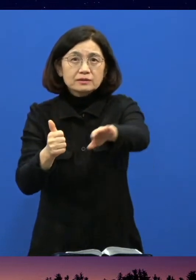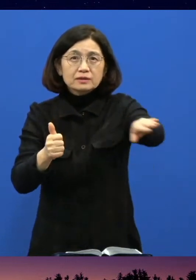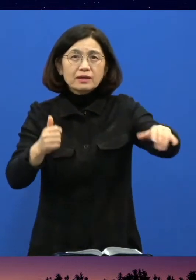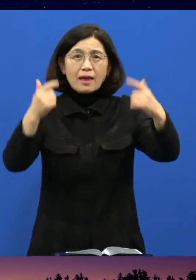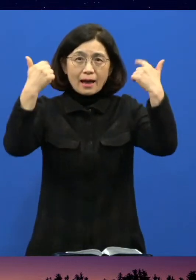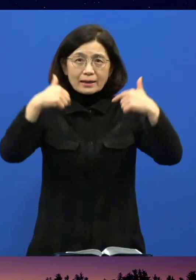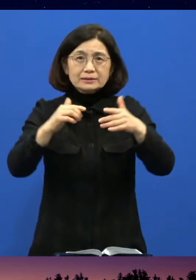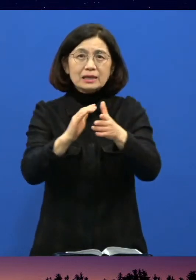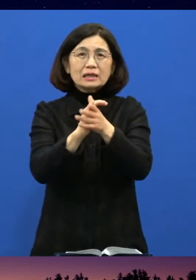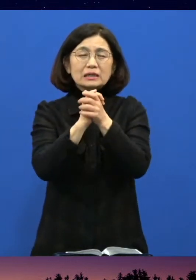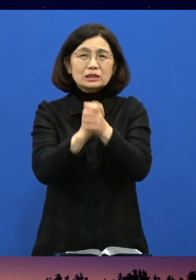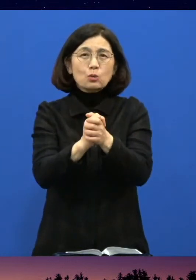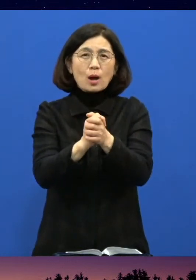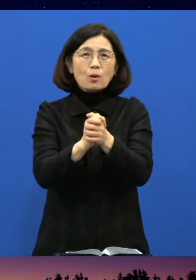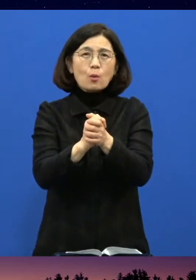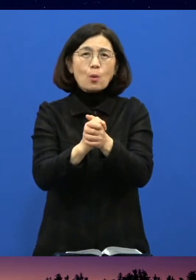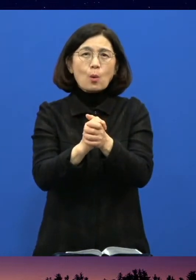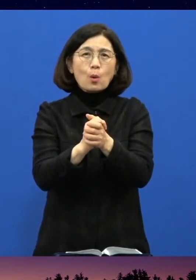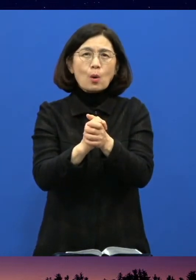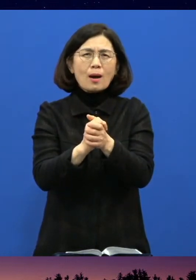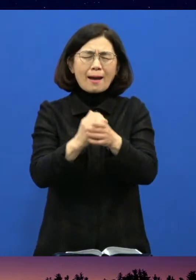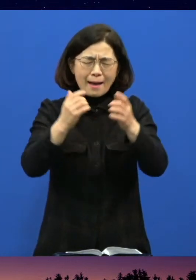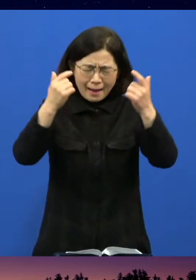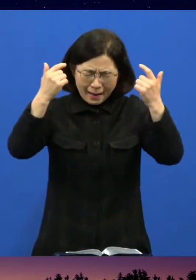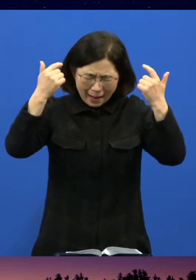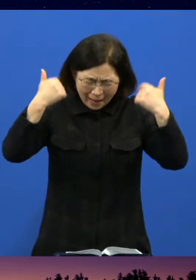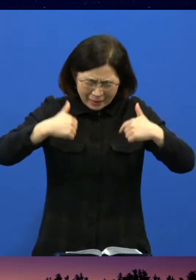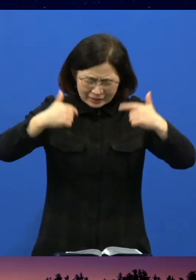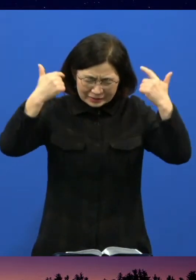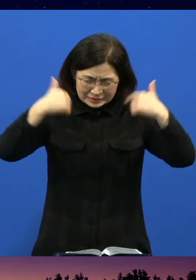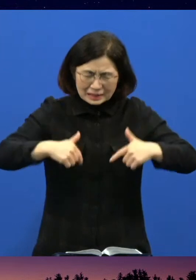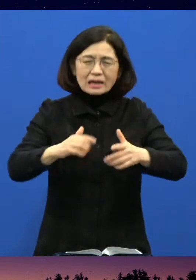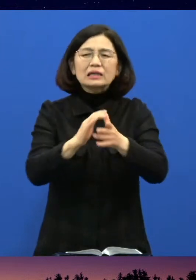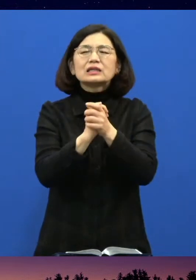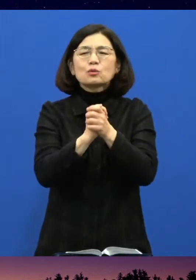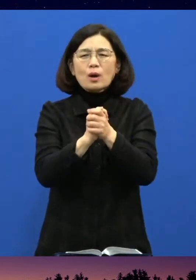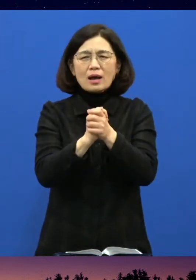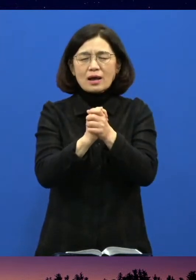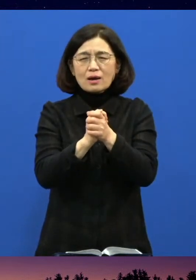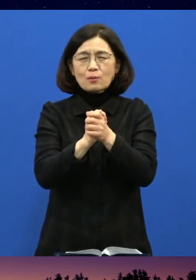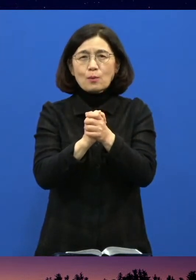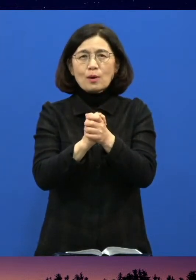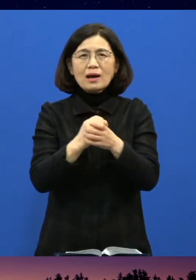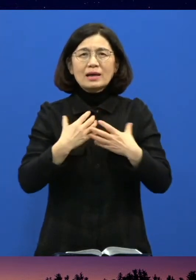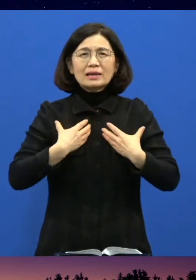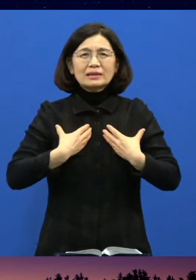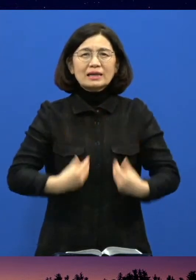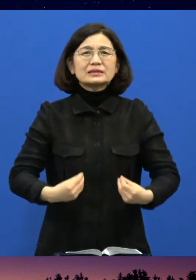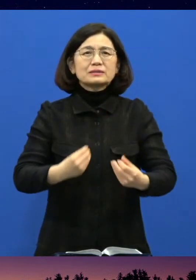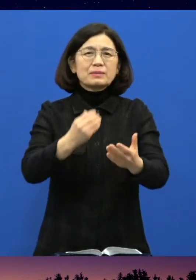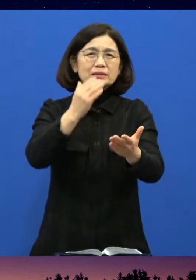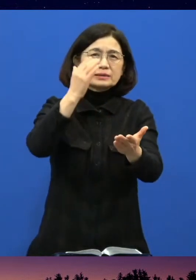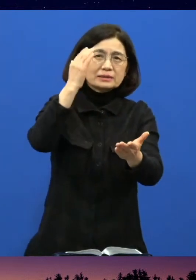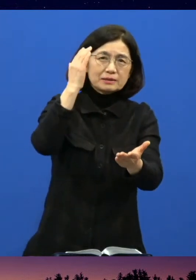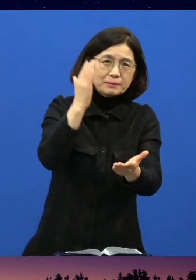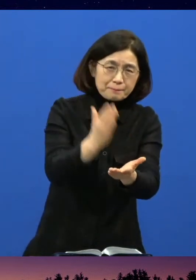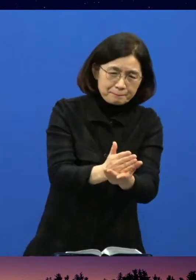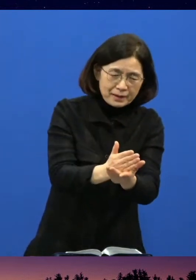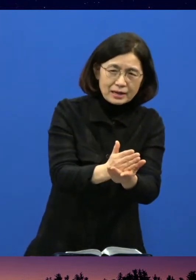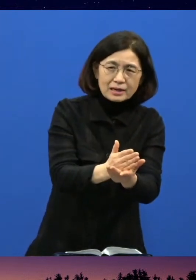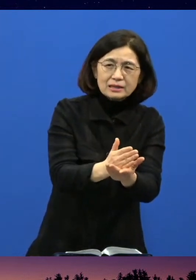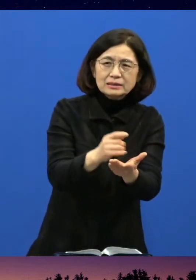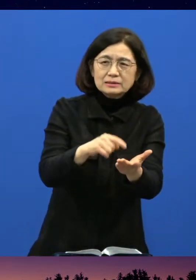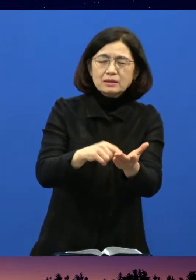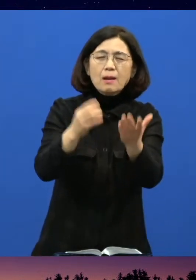기도하고, 아주 중요합니다. 이게 결론을 나중에 하겠지만 항상 기도하고 낙심하지 말아야 할 것을 비유로